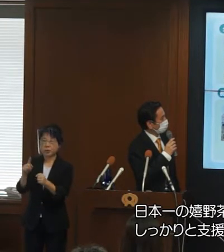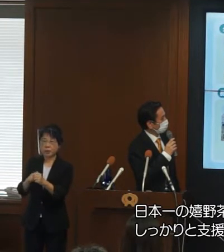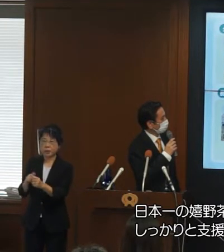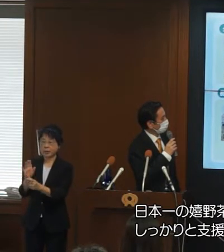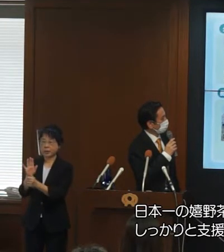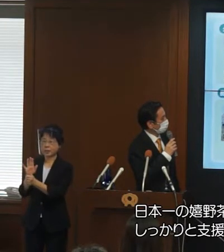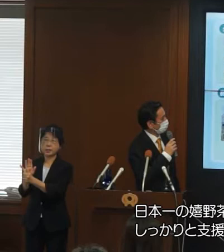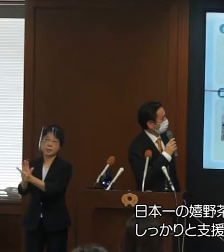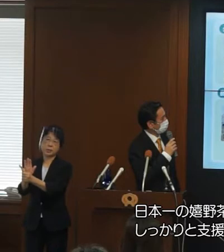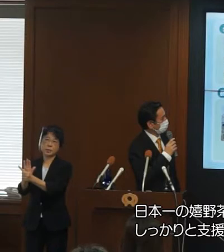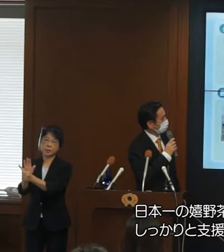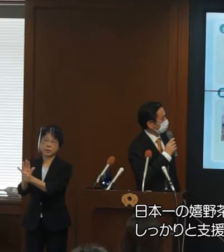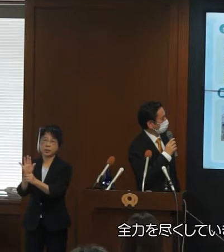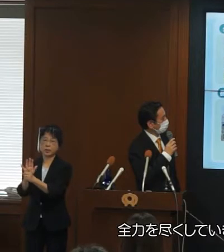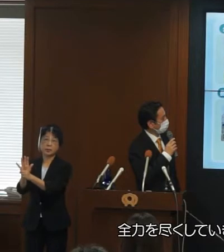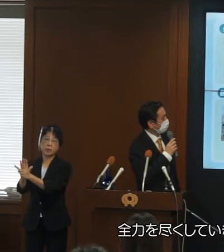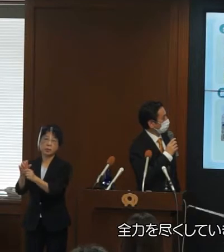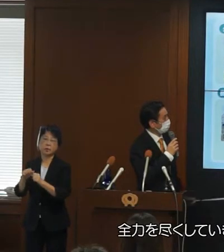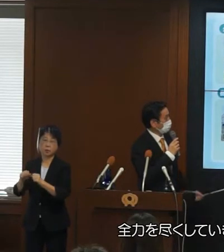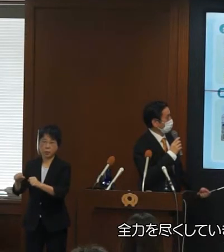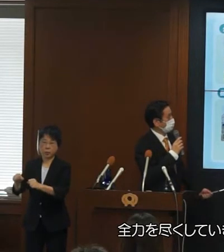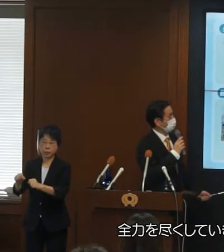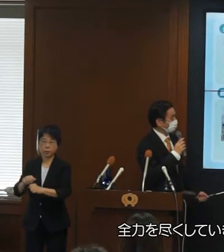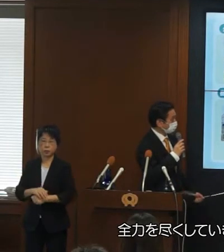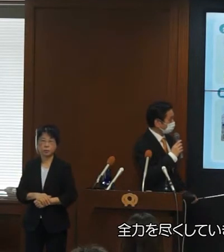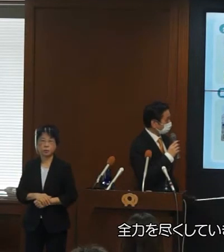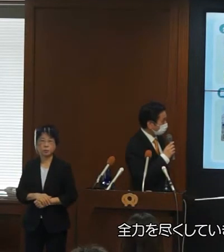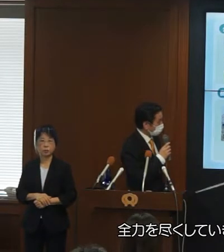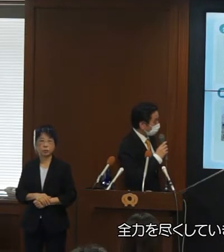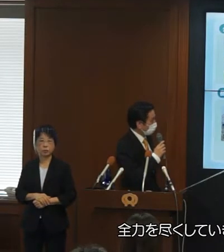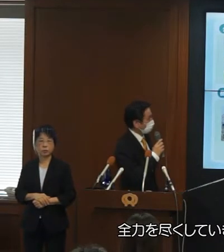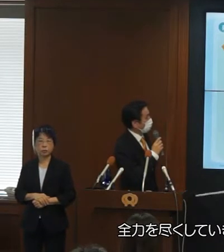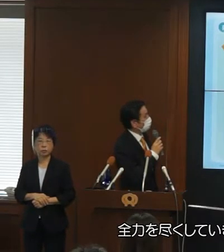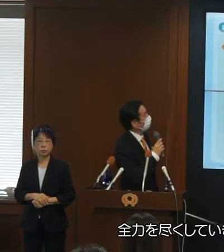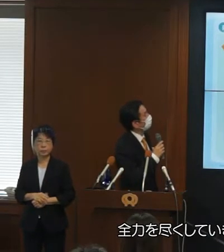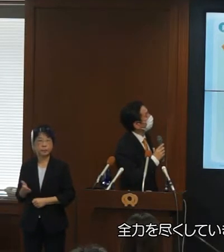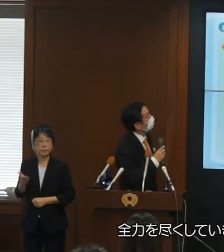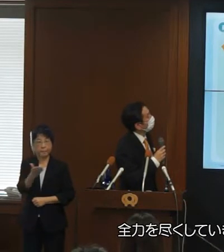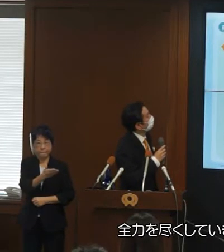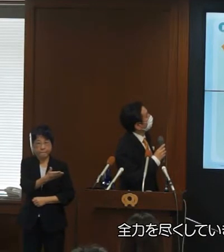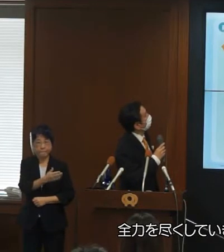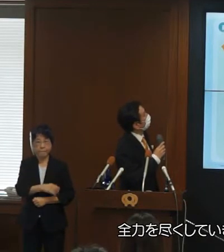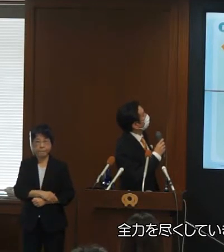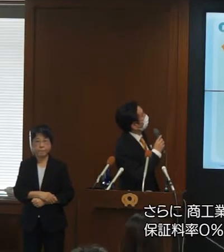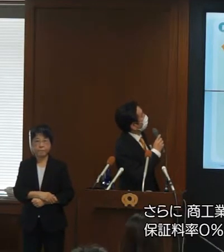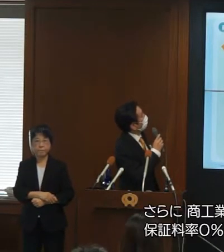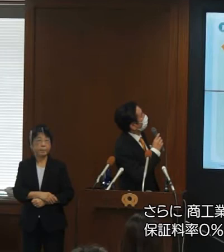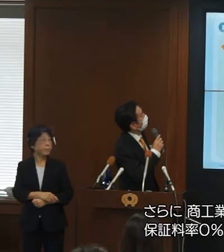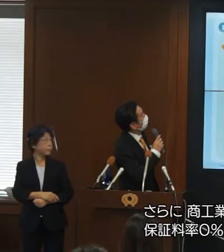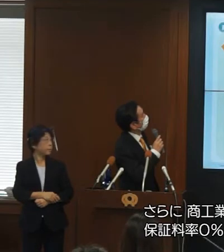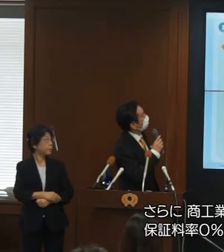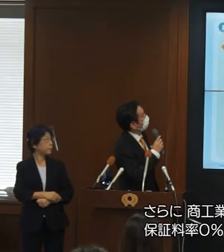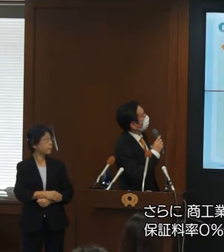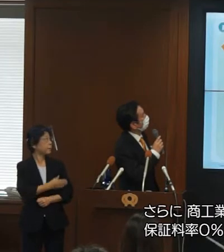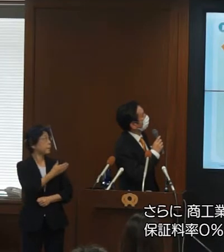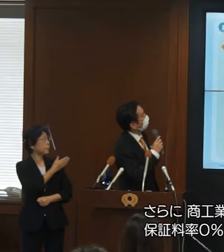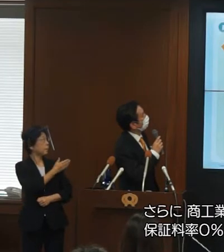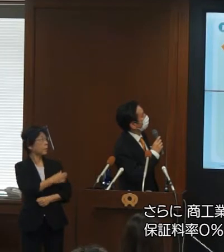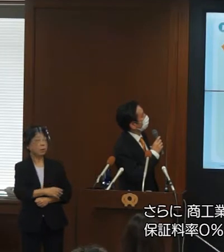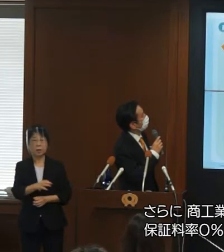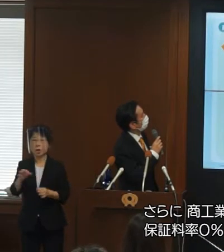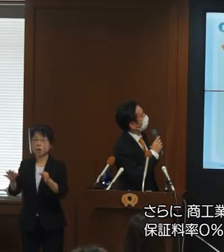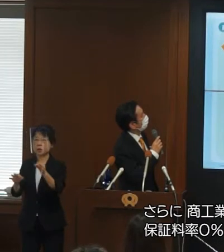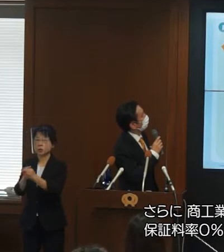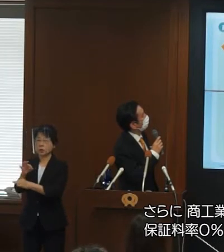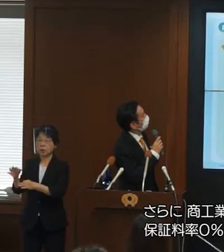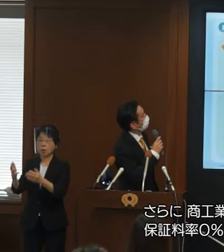支援をしていくということに全力を尽くしていきたいと思っています。はい。さらに商工業者につきまし